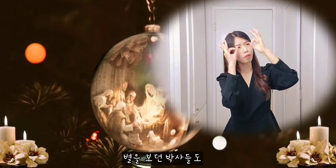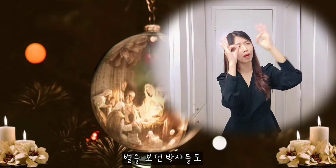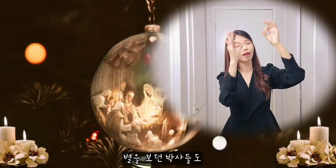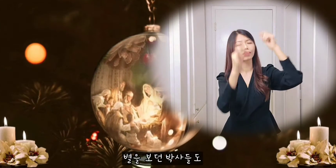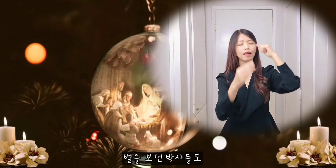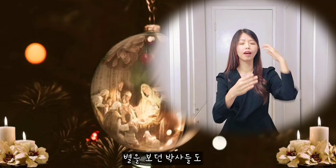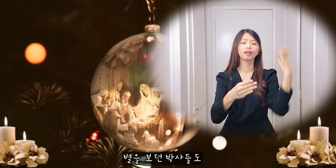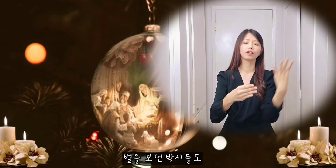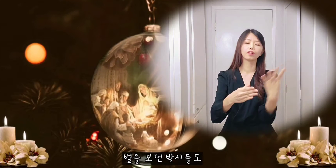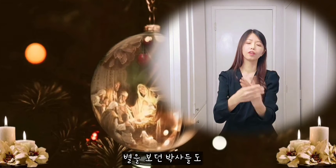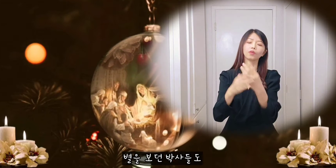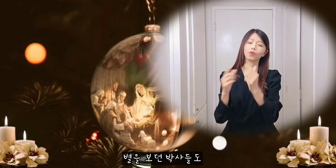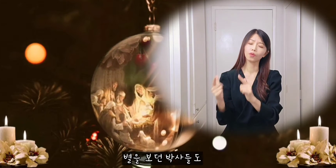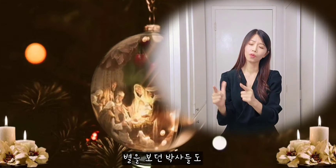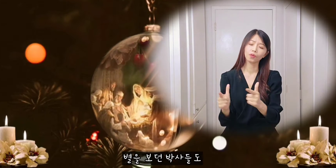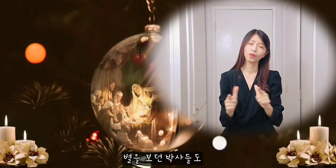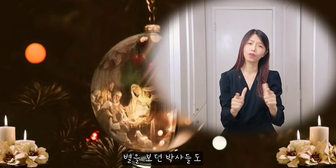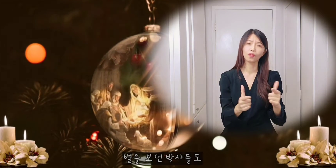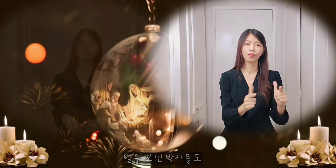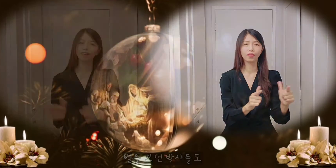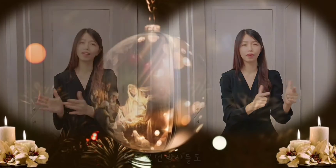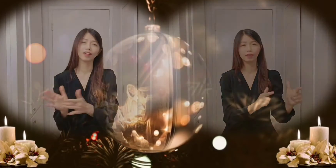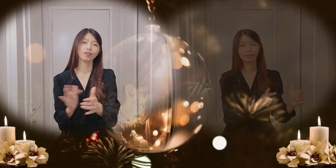별을 보던 박사들도